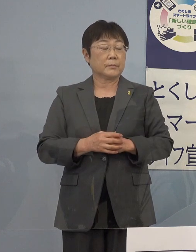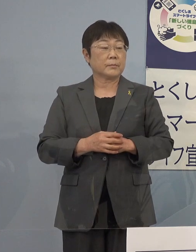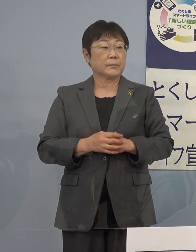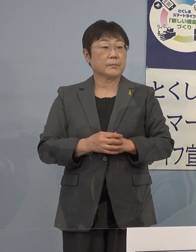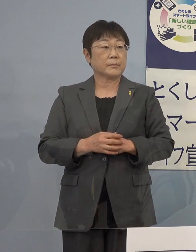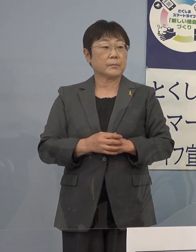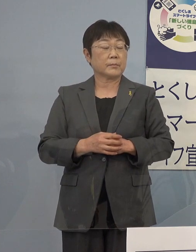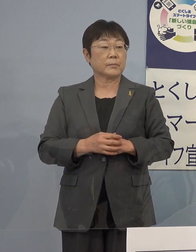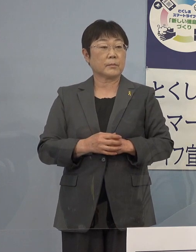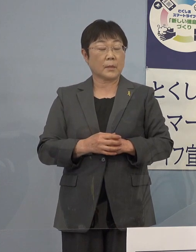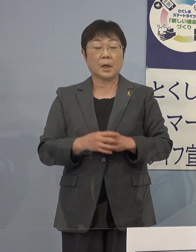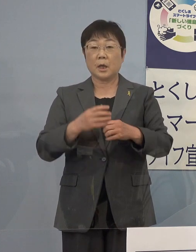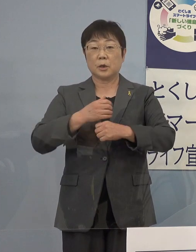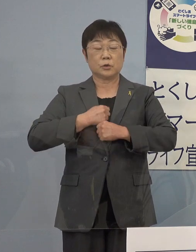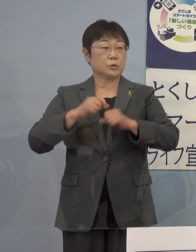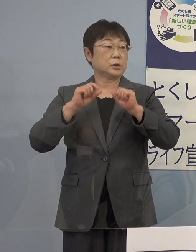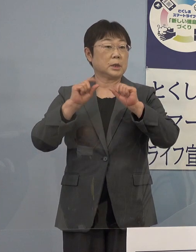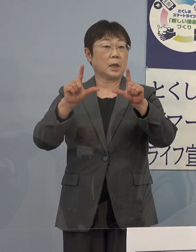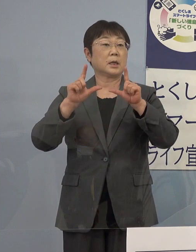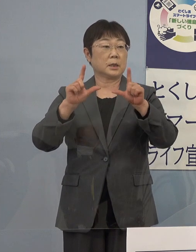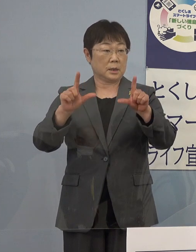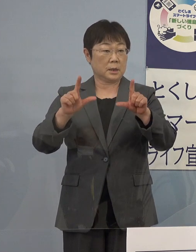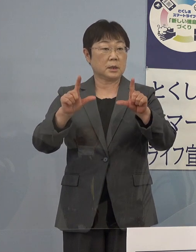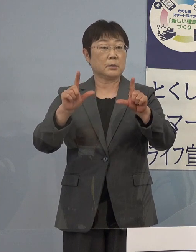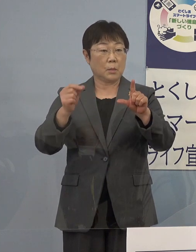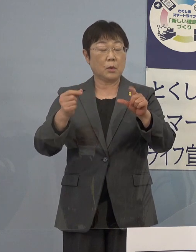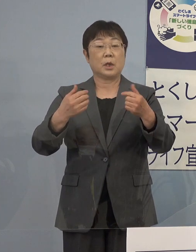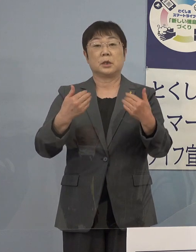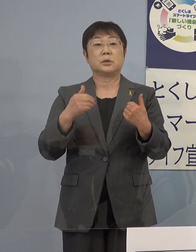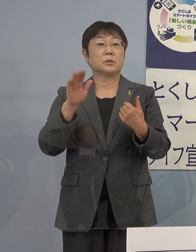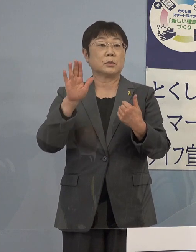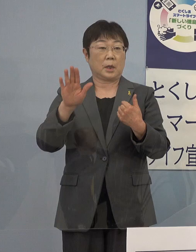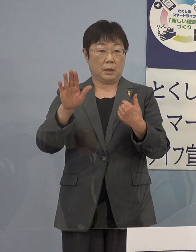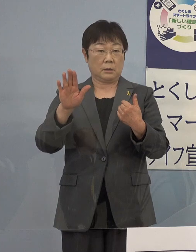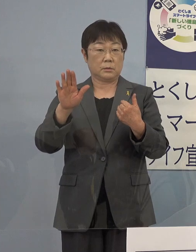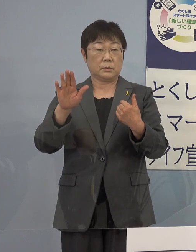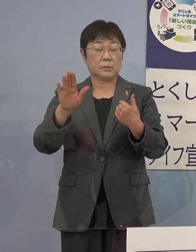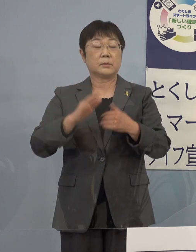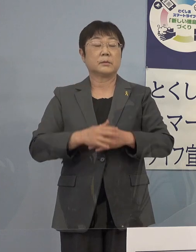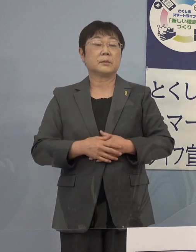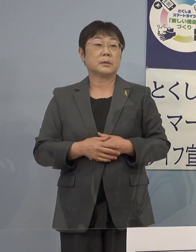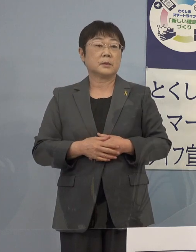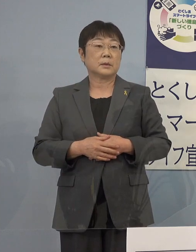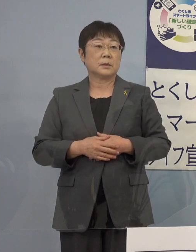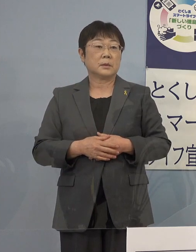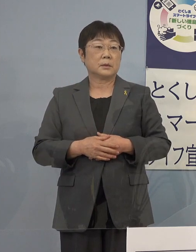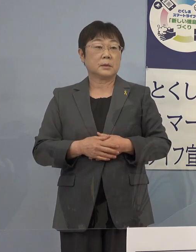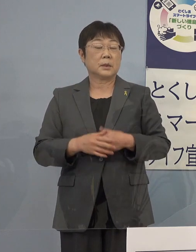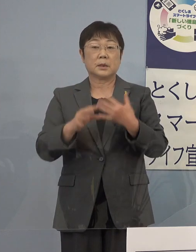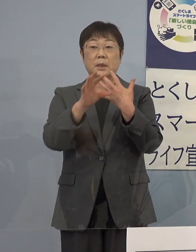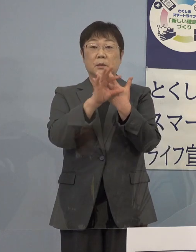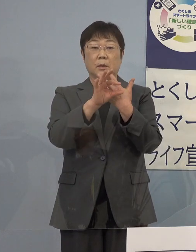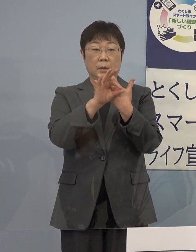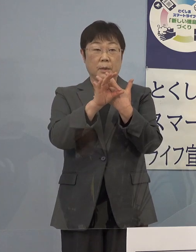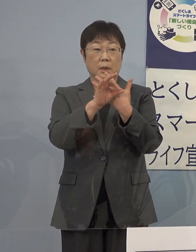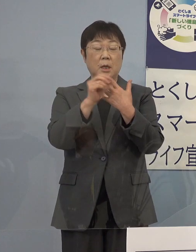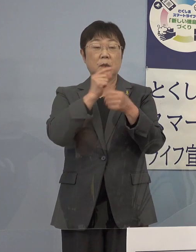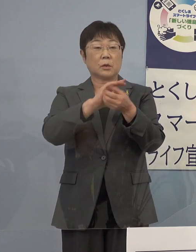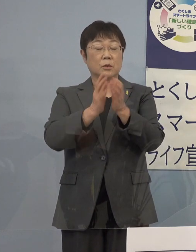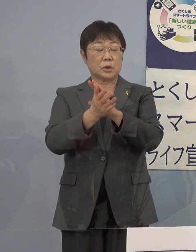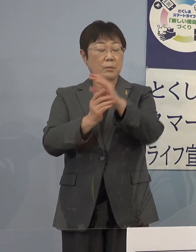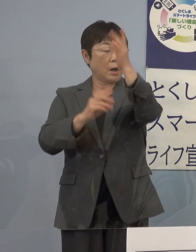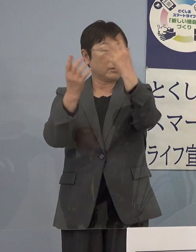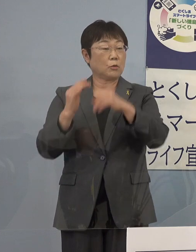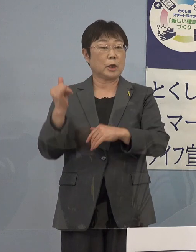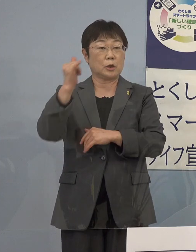対しての注意喚起、やはりこれも必要であろうということで、例えば徳島アーブ